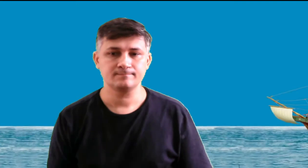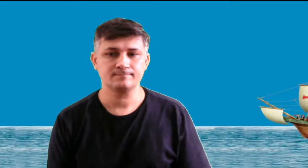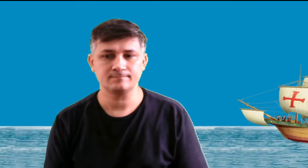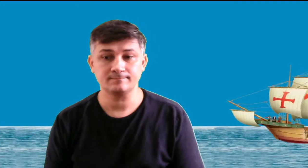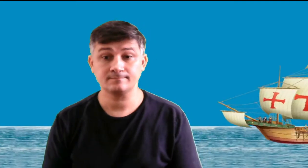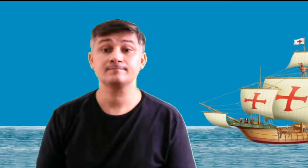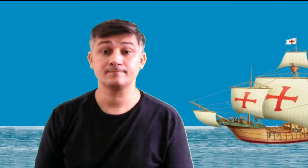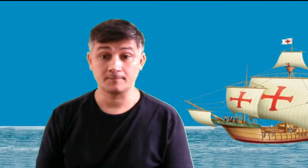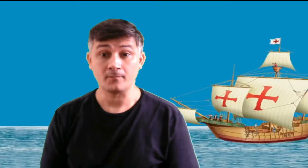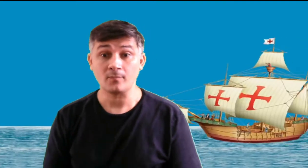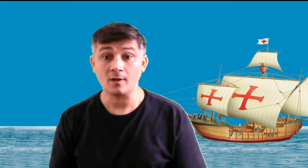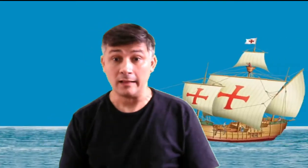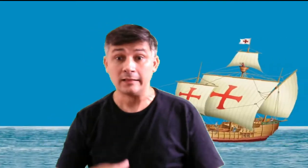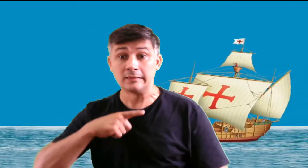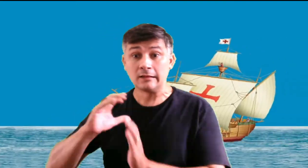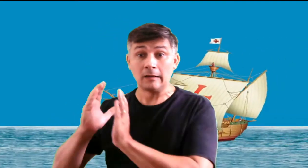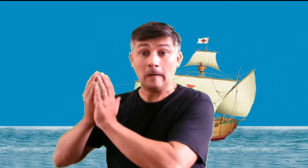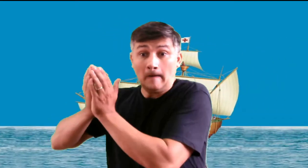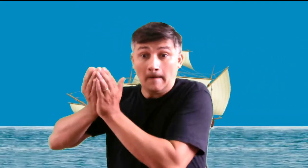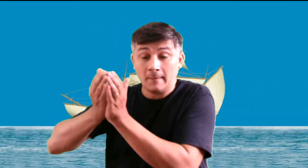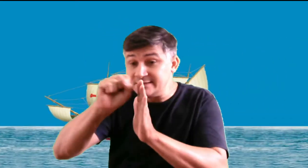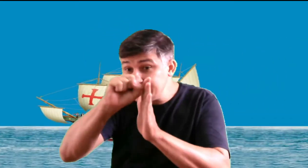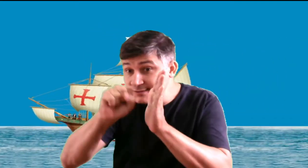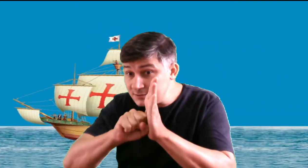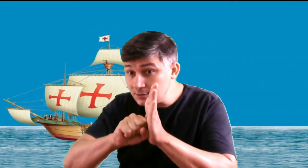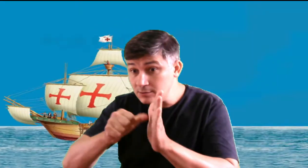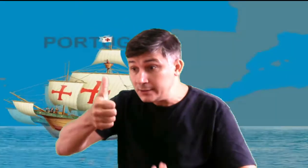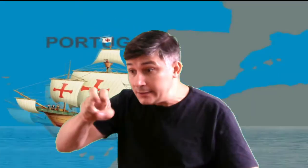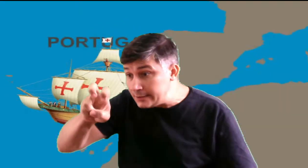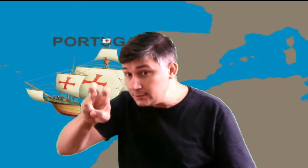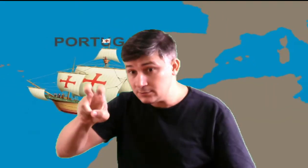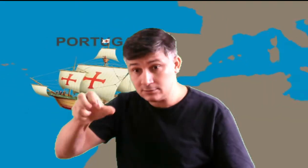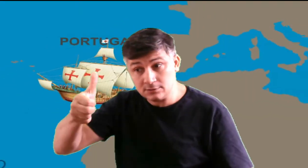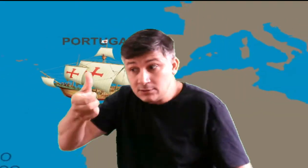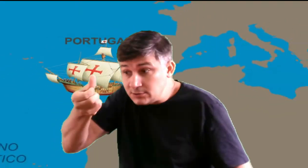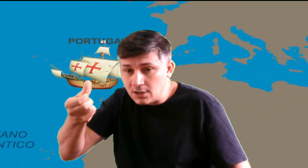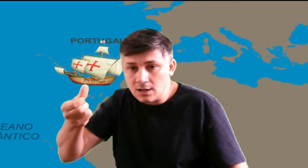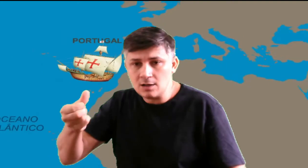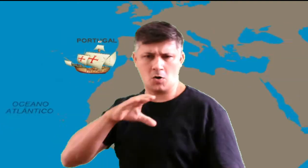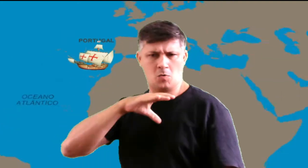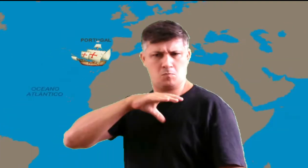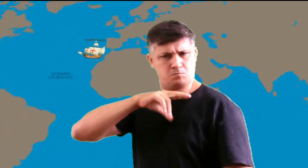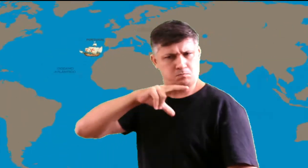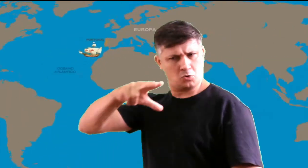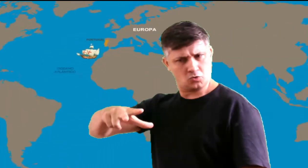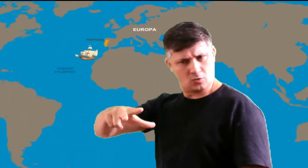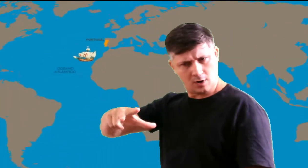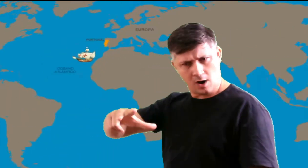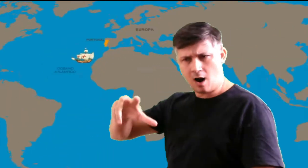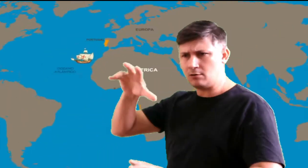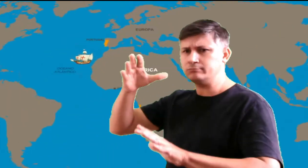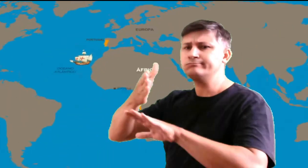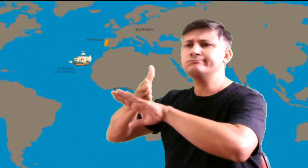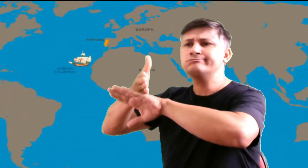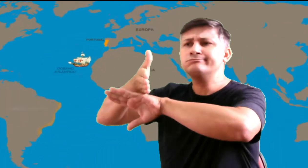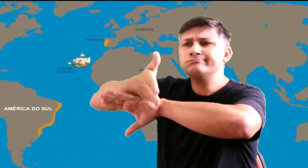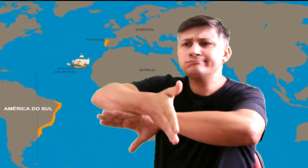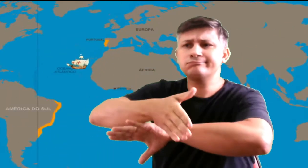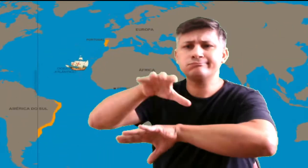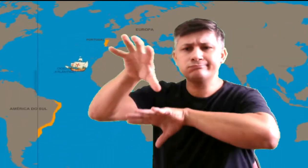Com as grandes navegações dos séculos XV e XVI, Portugal formou um império com terras na Europa, na África, na América e